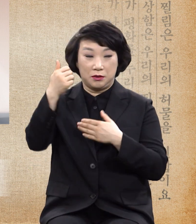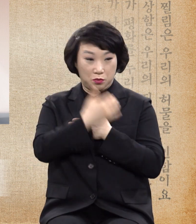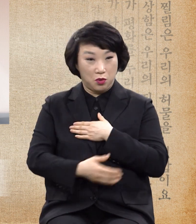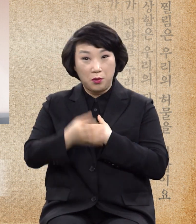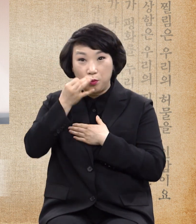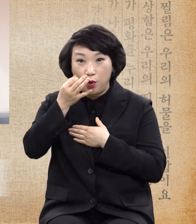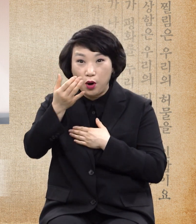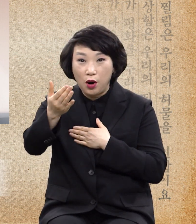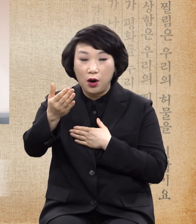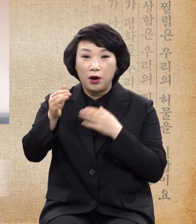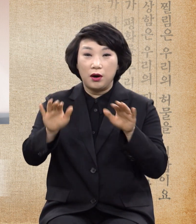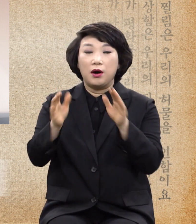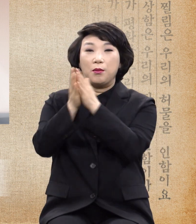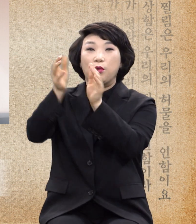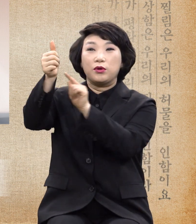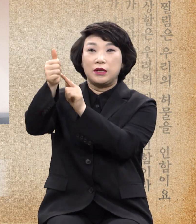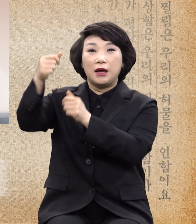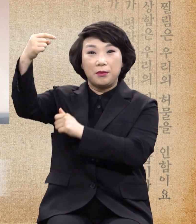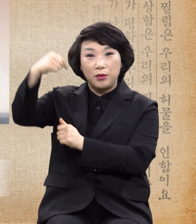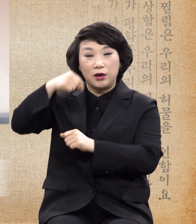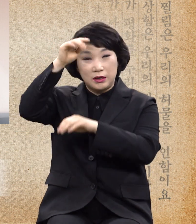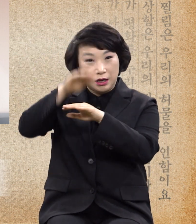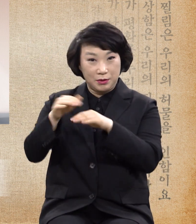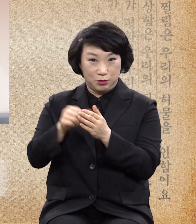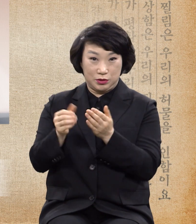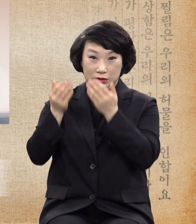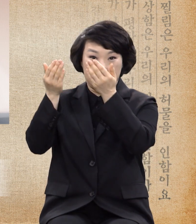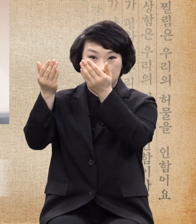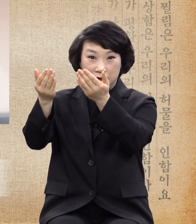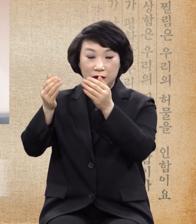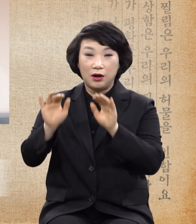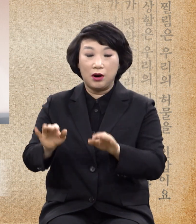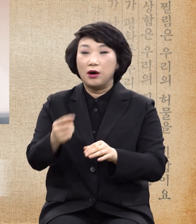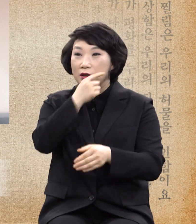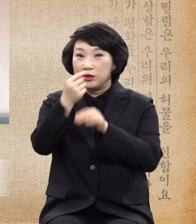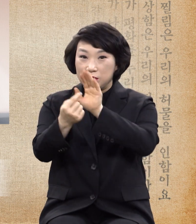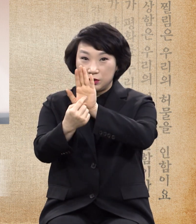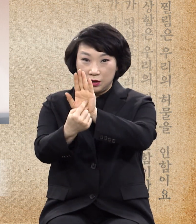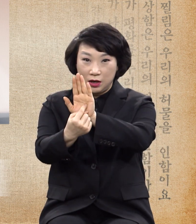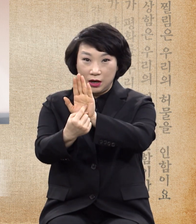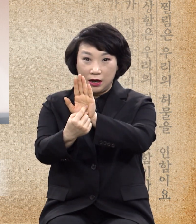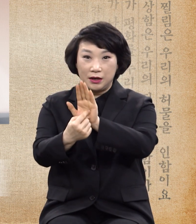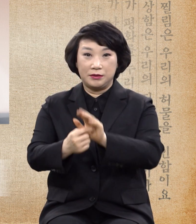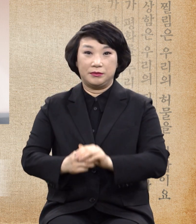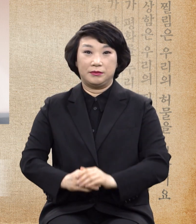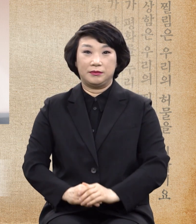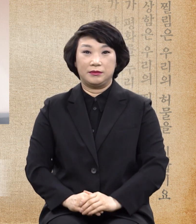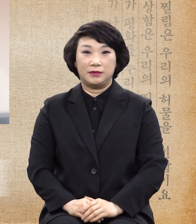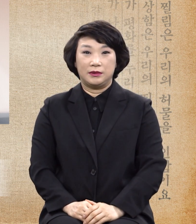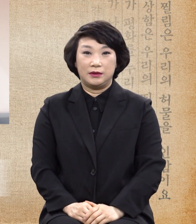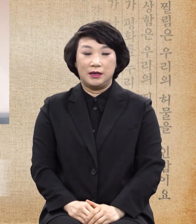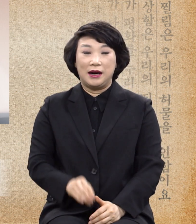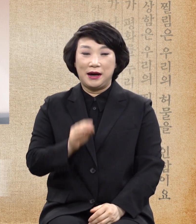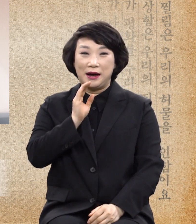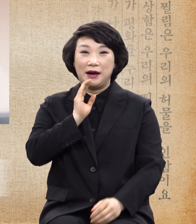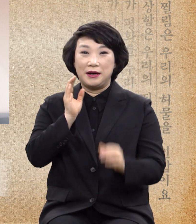몸을 보이고 모세의 예물을 드려 저희에게 증거하라 하시니라 아멘